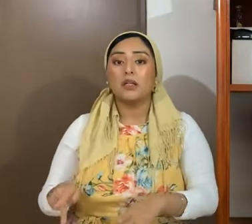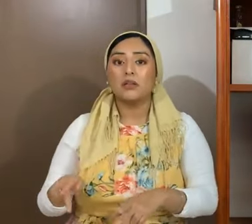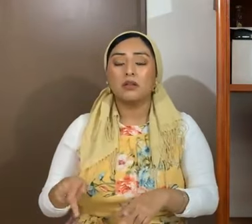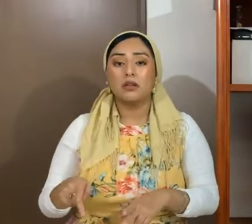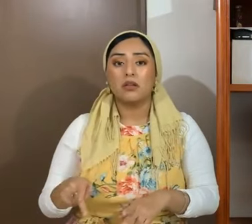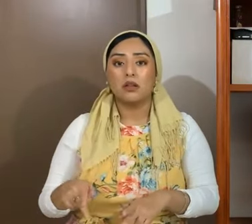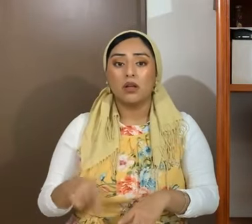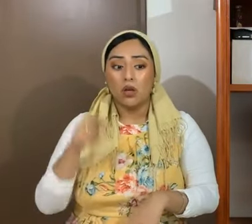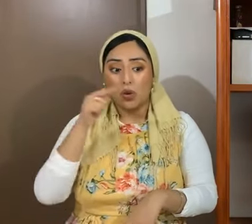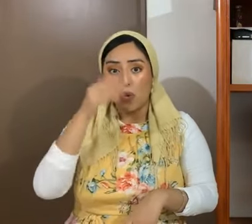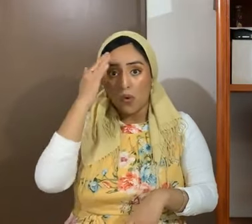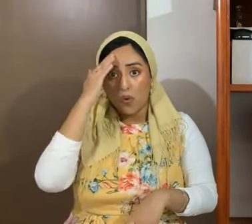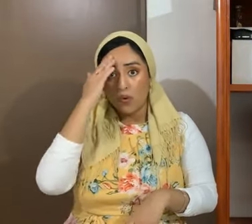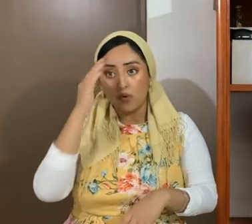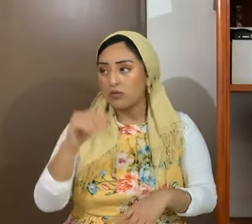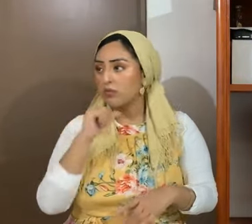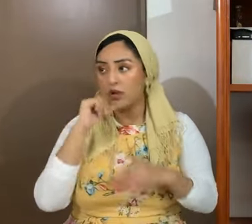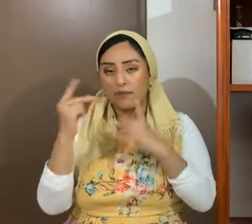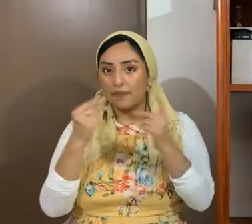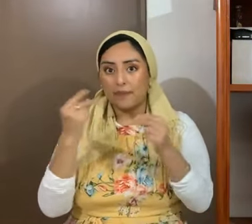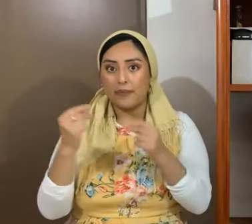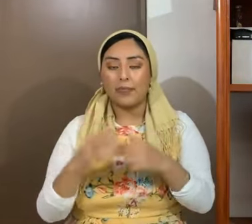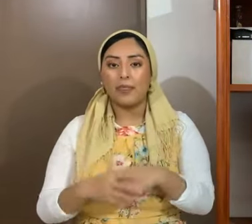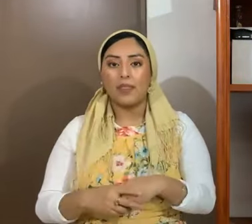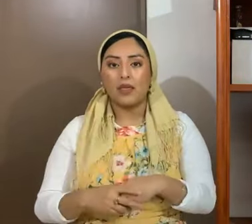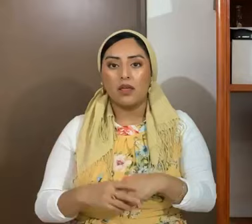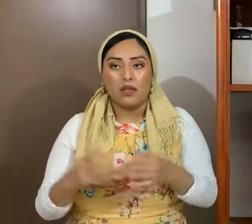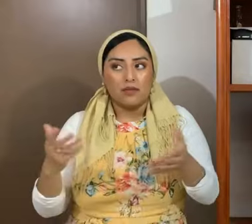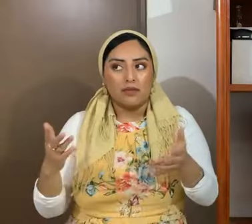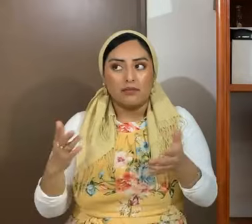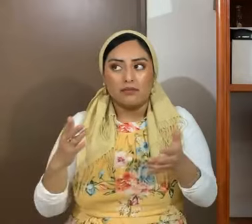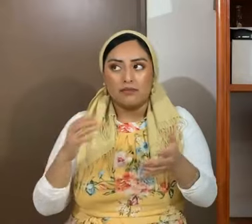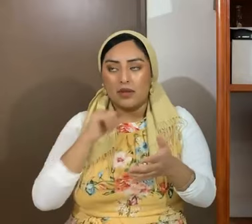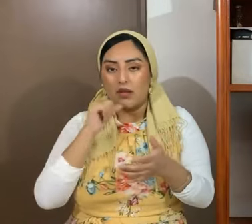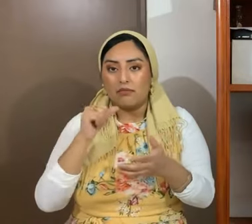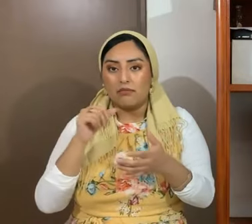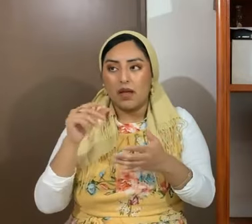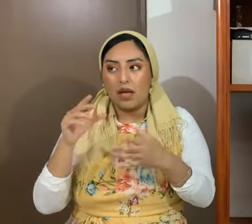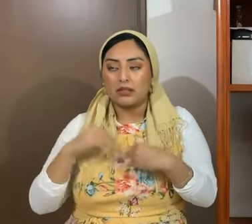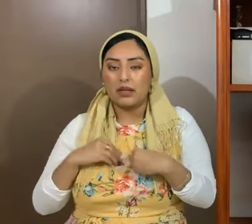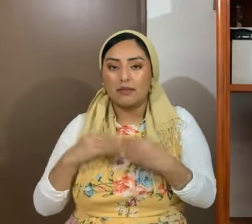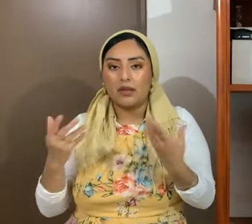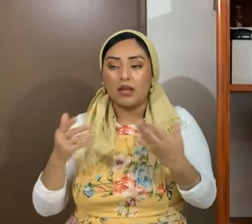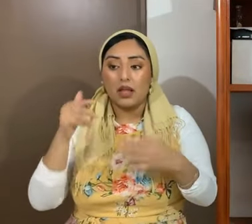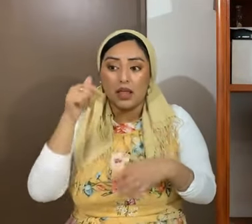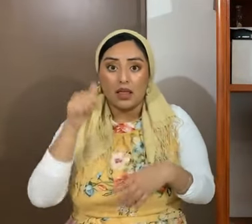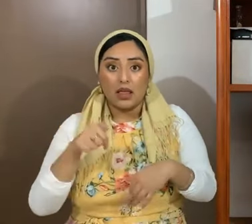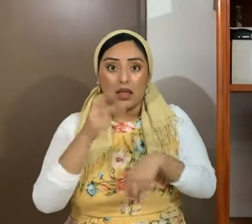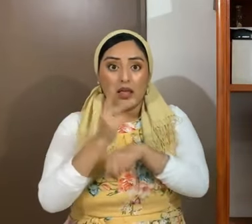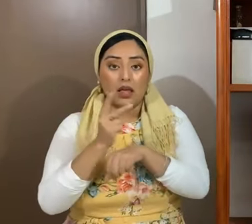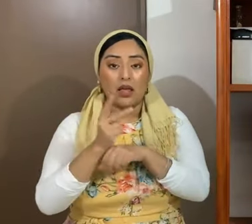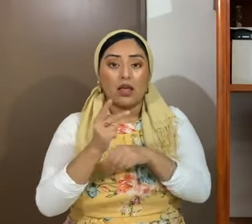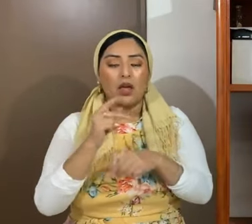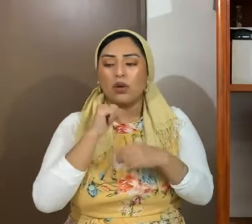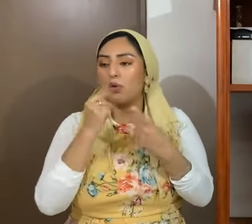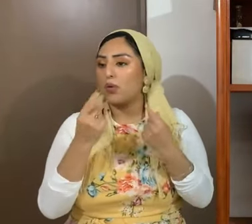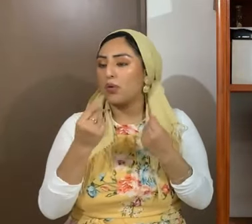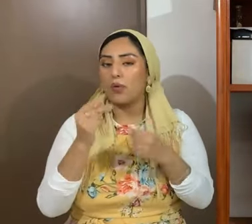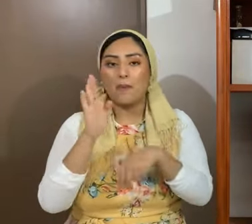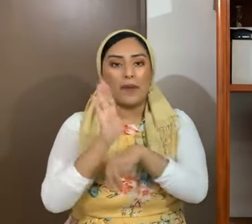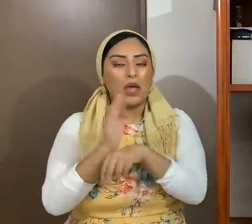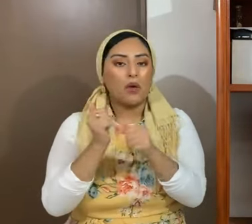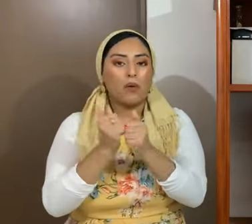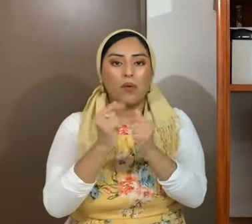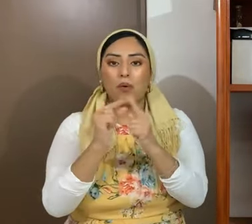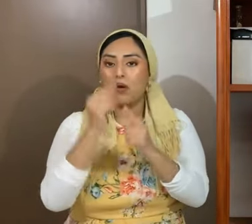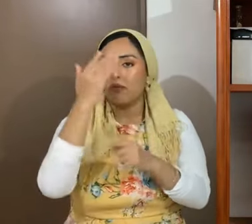etc., y tú sabes que así no se hacen las cosas, lógicamente no lo vas a aceptar. En esta congregación no se hace negocio con la palabra del